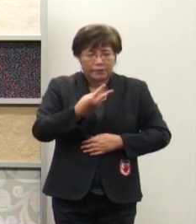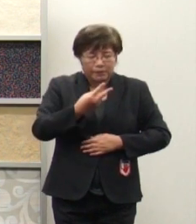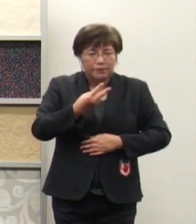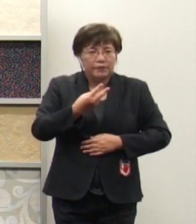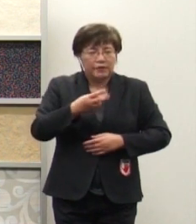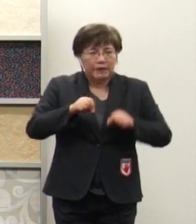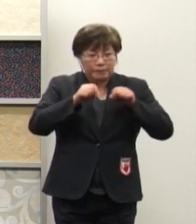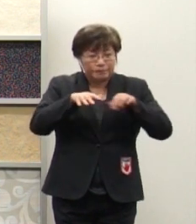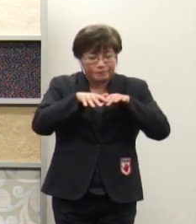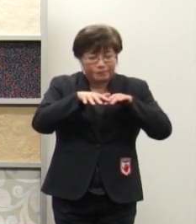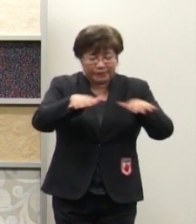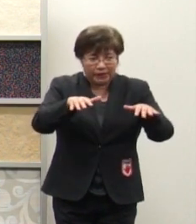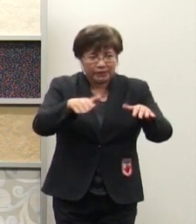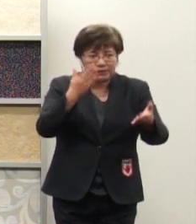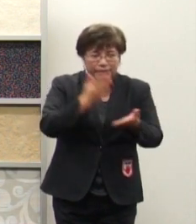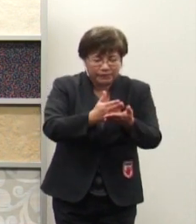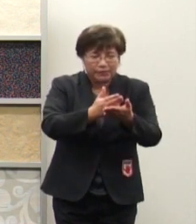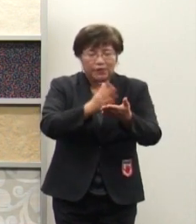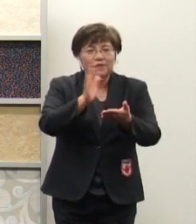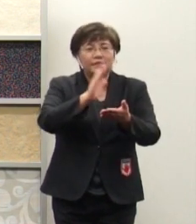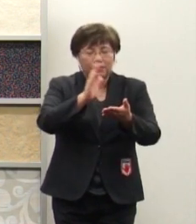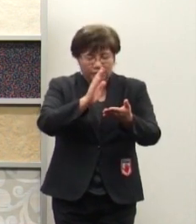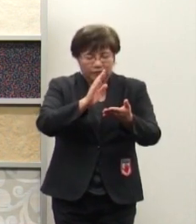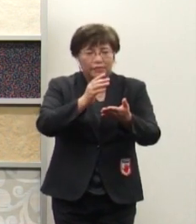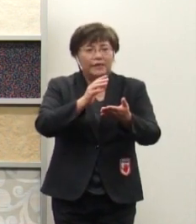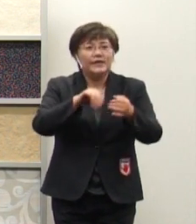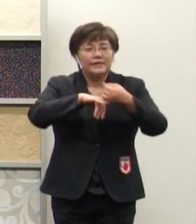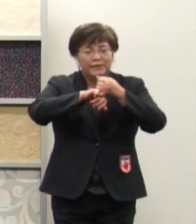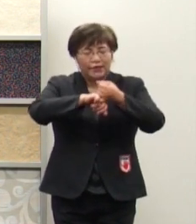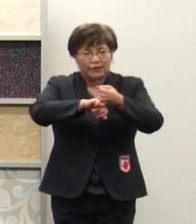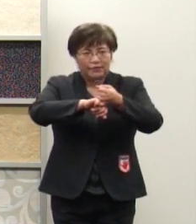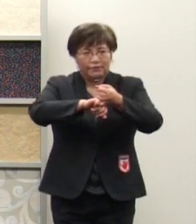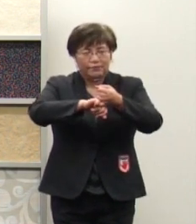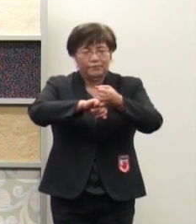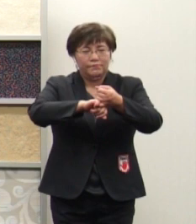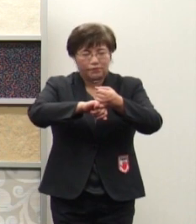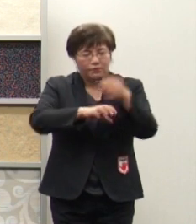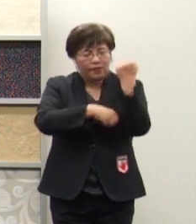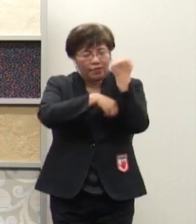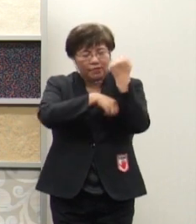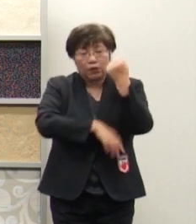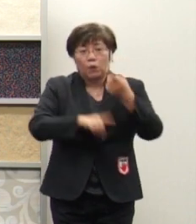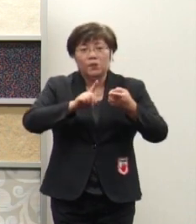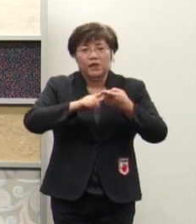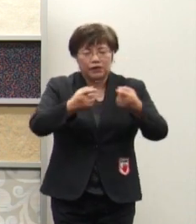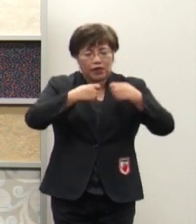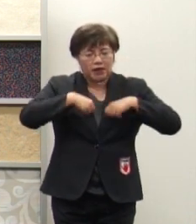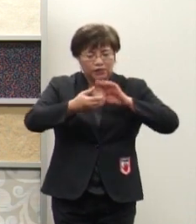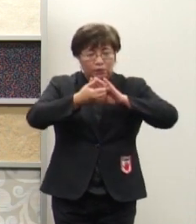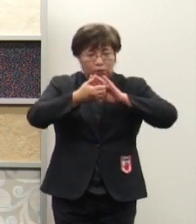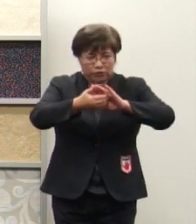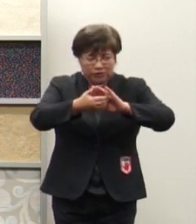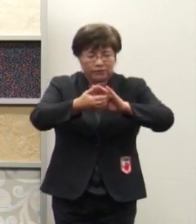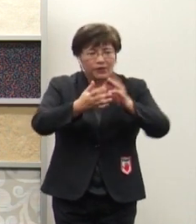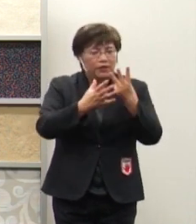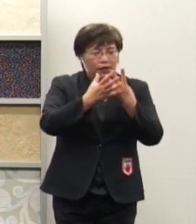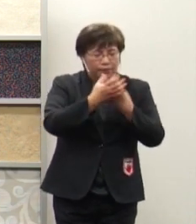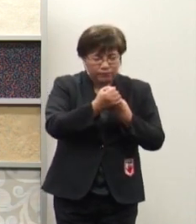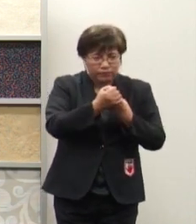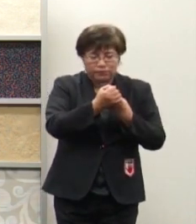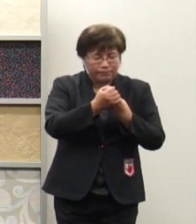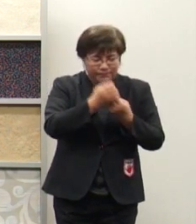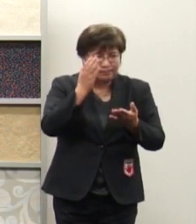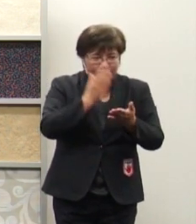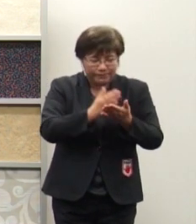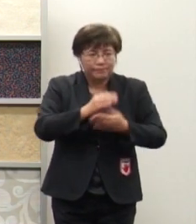まなくてもいいように、ぜひとも繰り返しになりますが、基本的な感染防止対策、3密の回避、マ